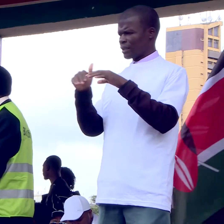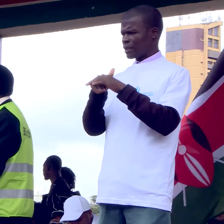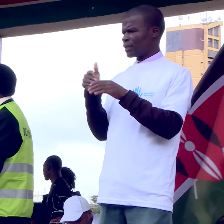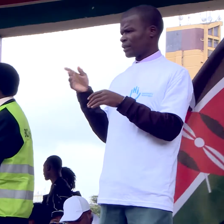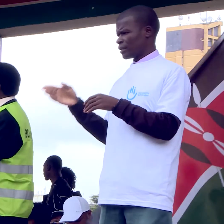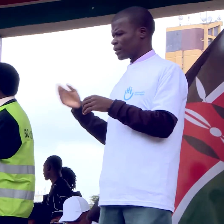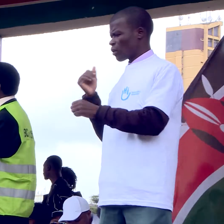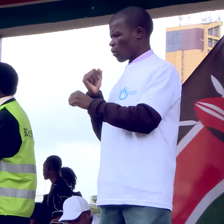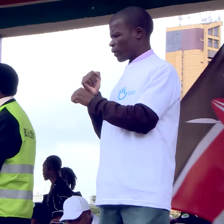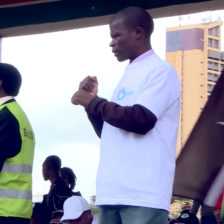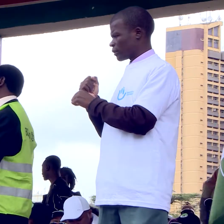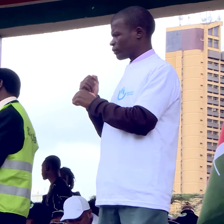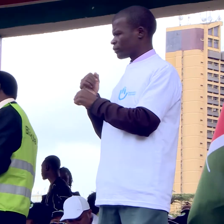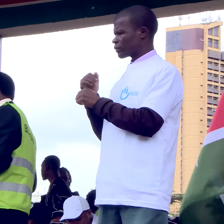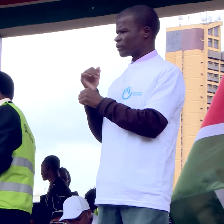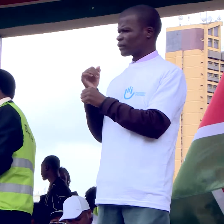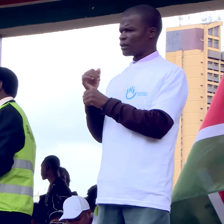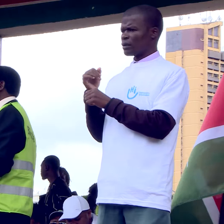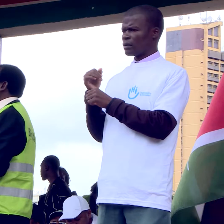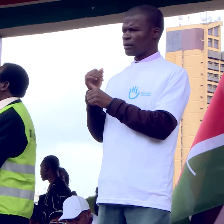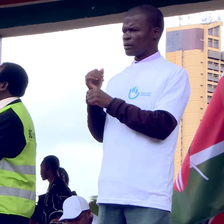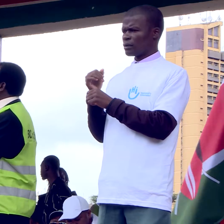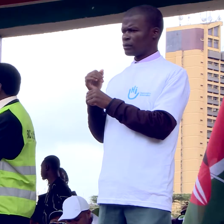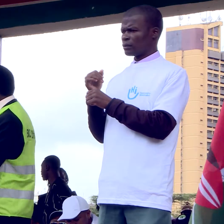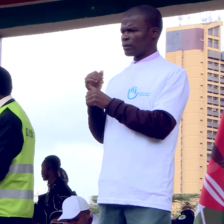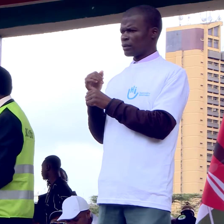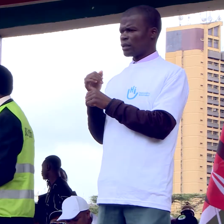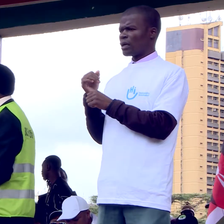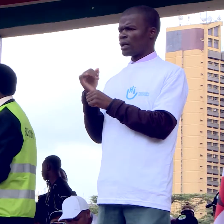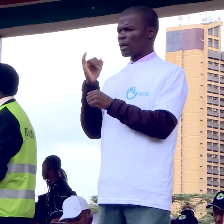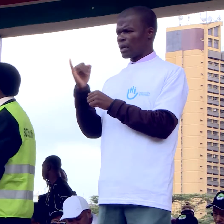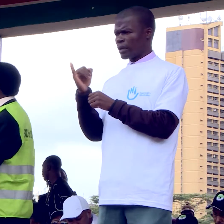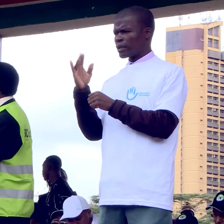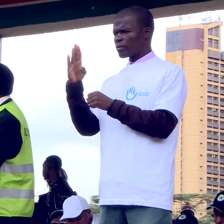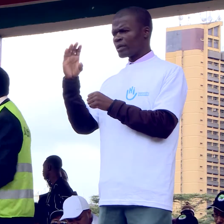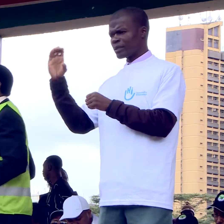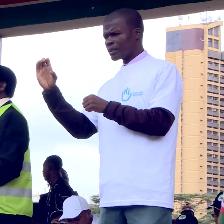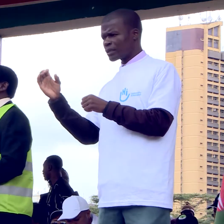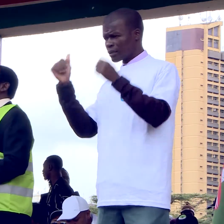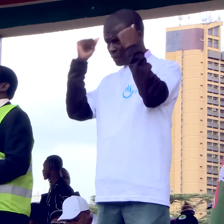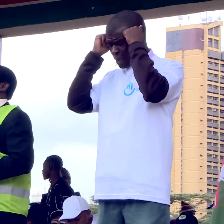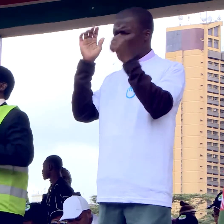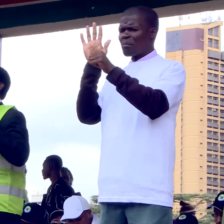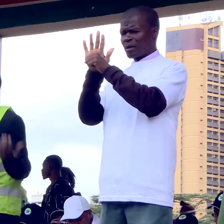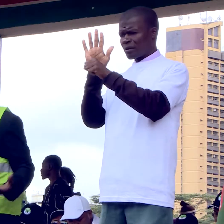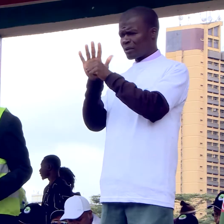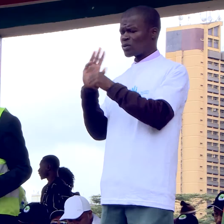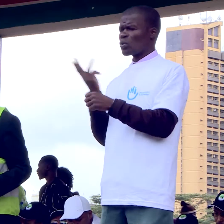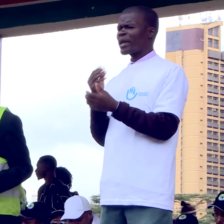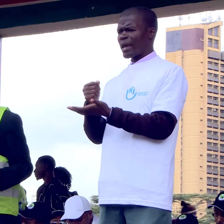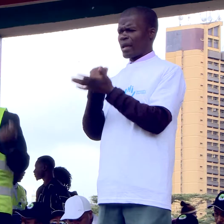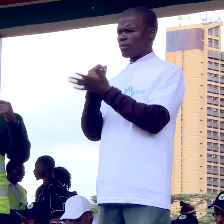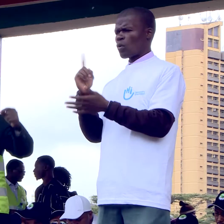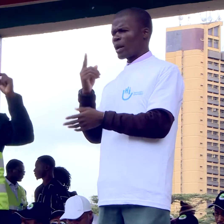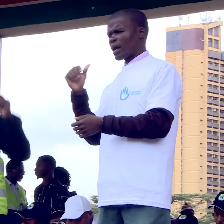shughuli. Independent candidate ni wengi, ili tuweze kushikana mkono, tusaidiane katika hii voter